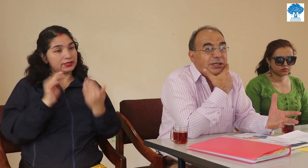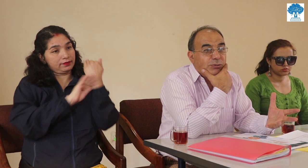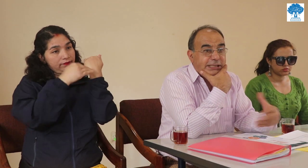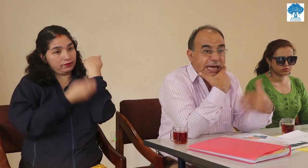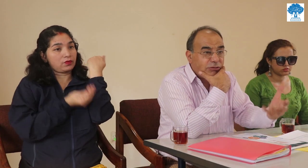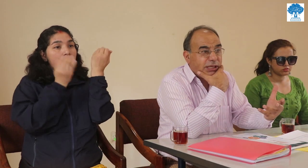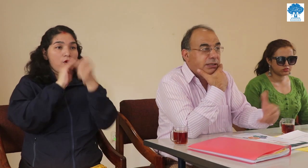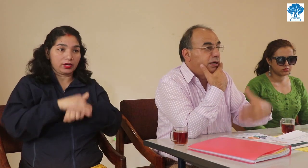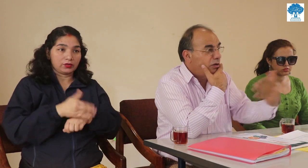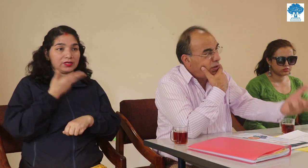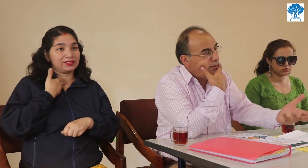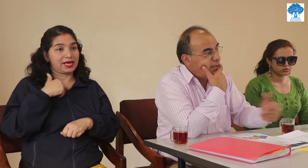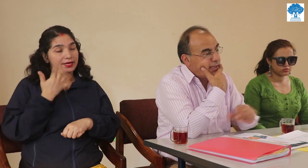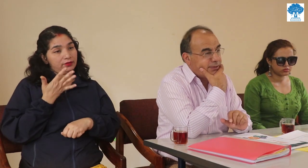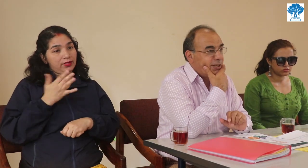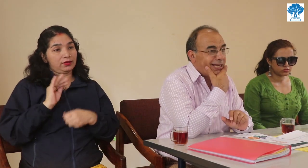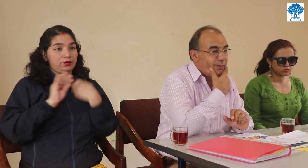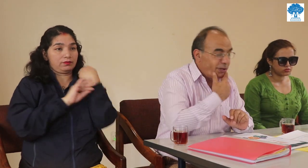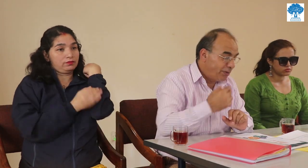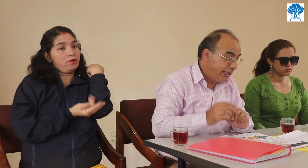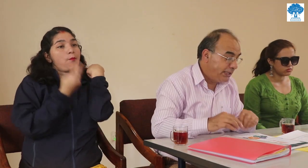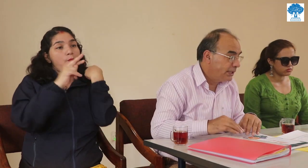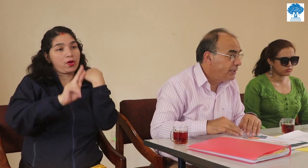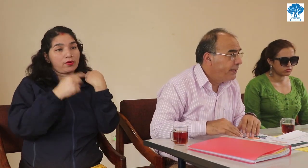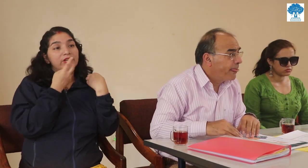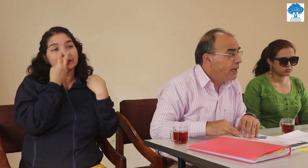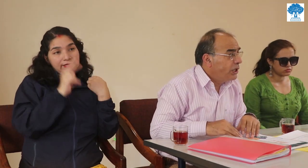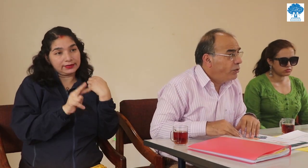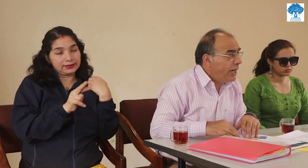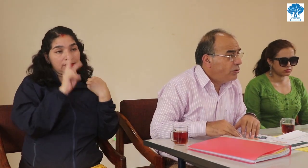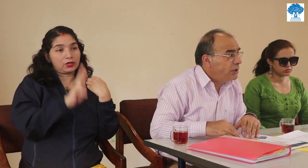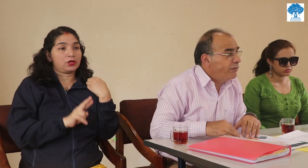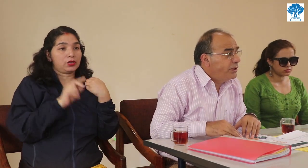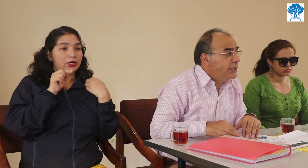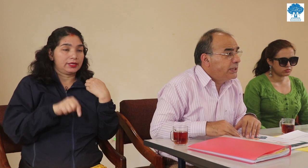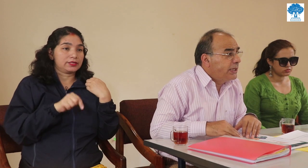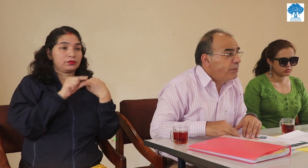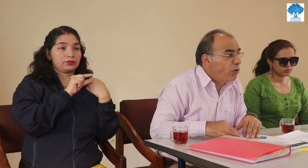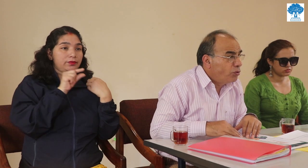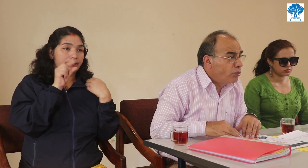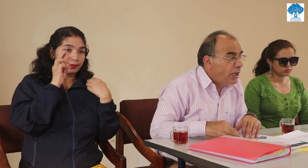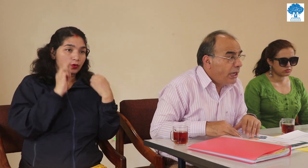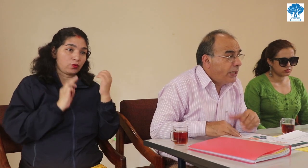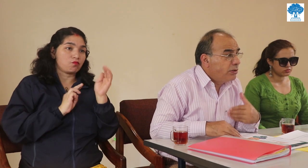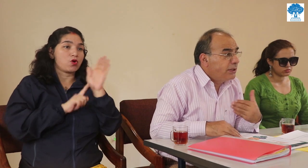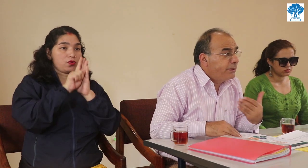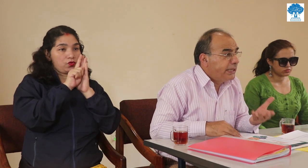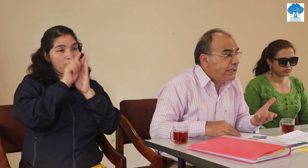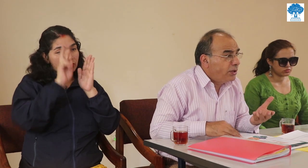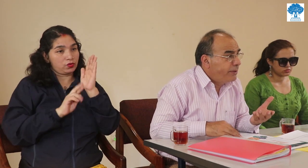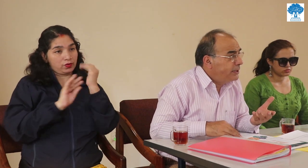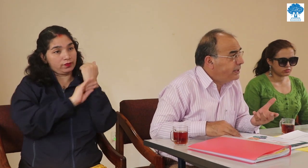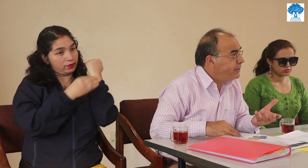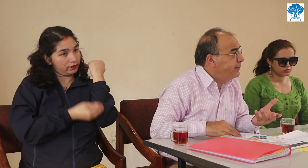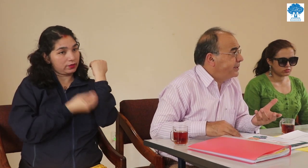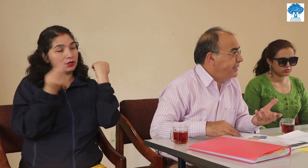पनि बढी छ. उसले चाहेको थिएन तर अनवान्टेड प्रेग्नेन्सी भइरहेछ भन्ने कुरा देखिन्छ. त्यसैले यो एडोलेसेन्ट फर्टिलिटी रेट बढ्नु, एडोलेसेन्ट